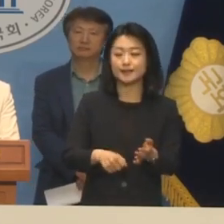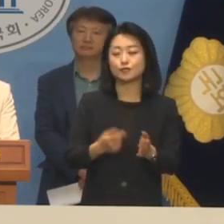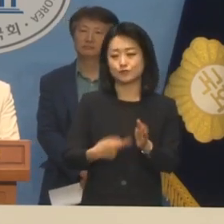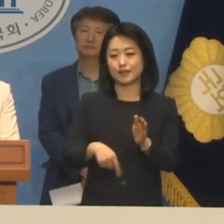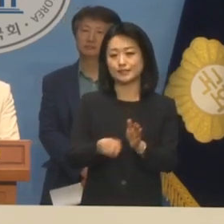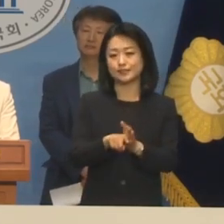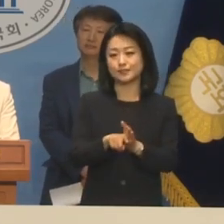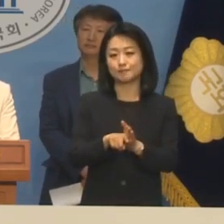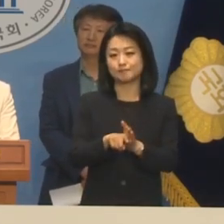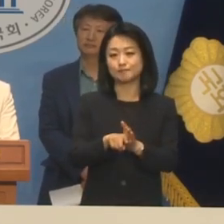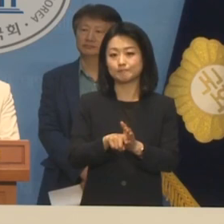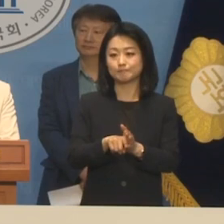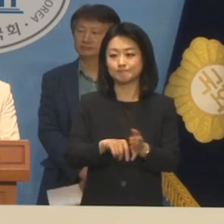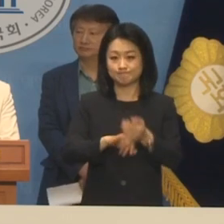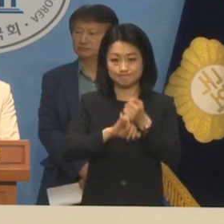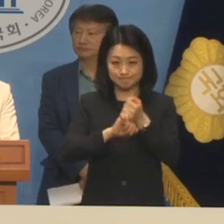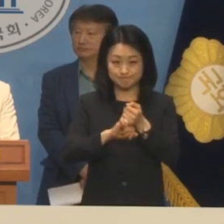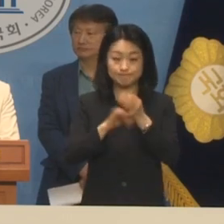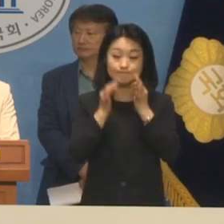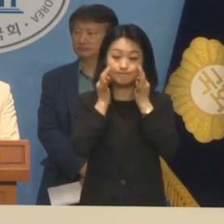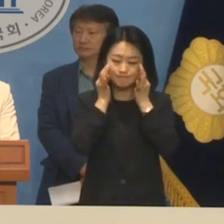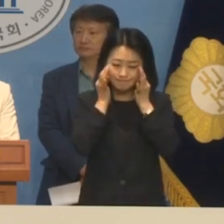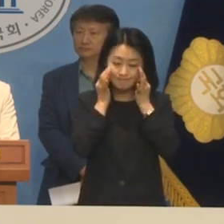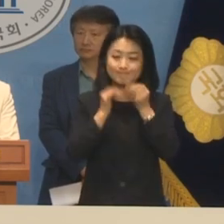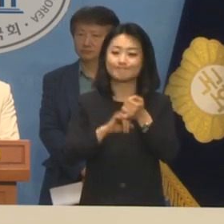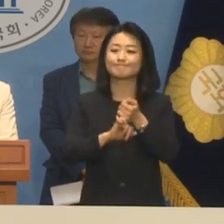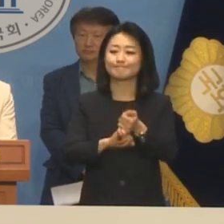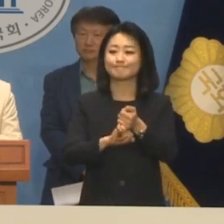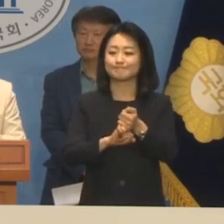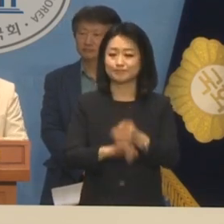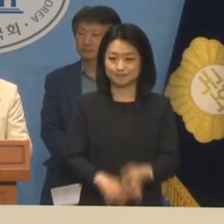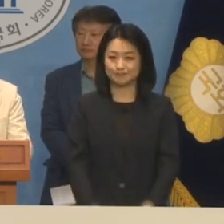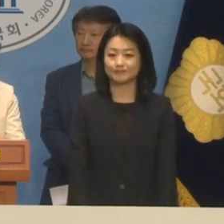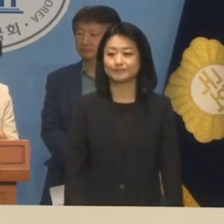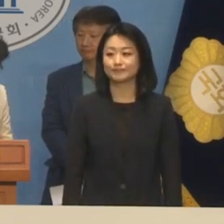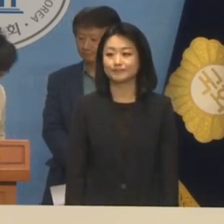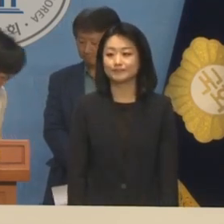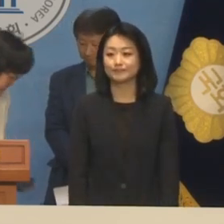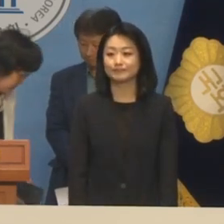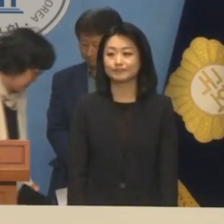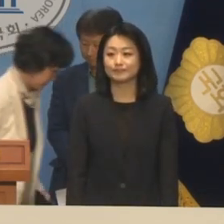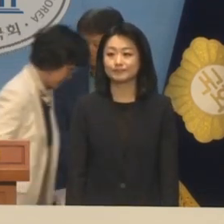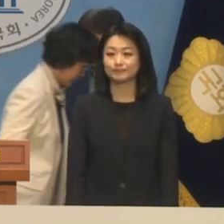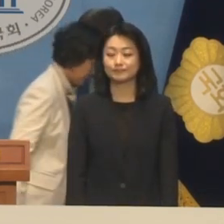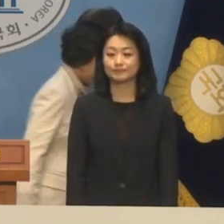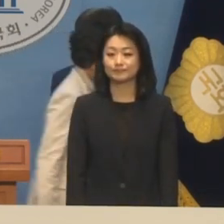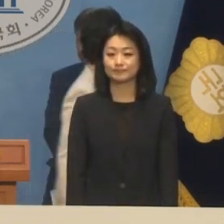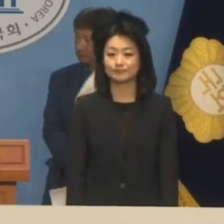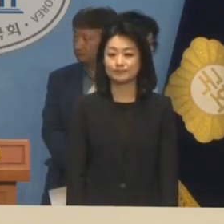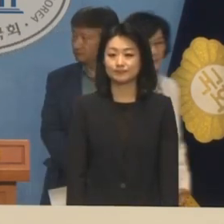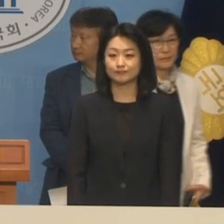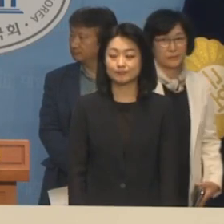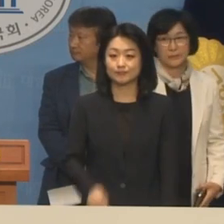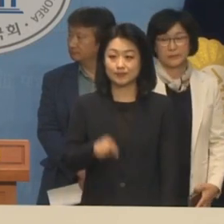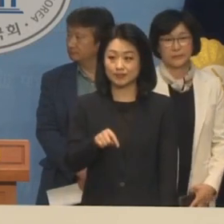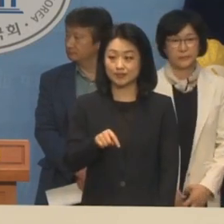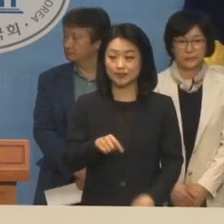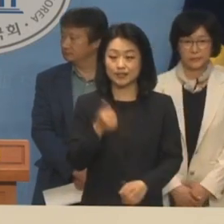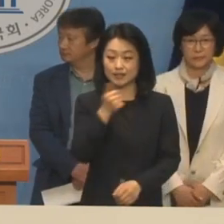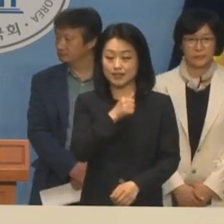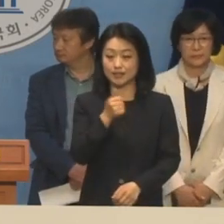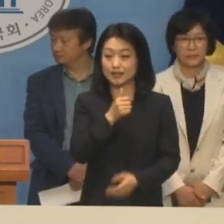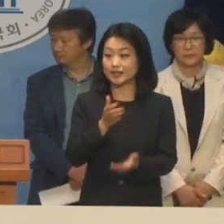되도록 저희가 꼭 노력을 많이 하겠습니다. 예, 이상입니다. 네, 다음은 소상공인위원회 이승훈